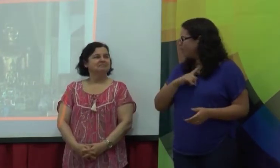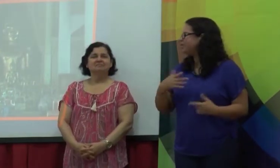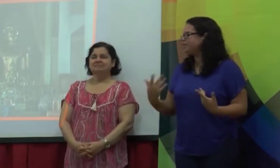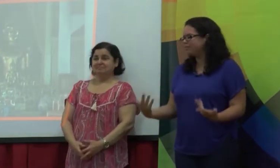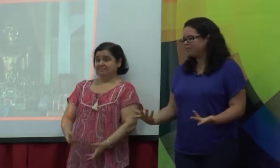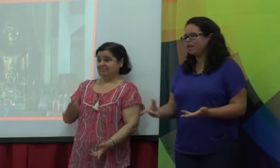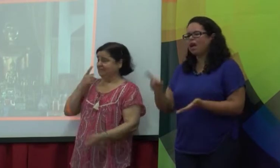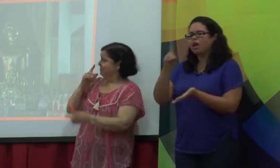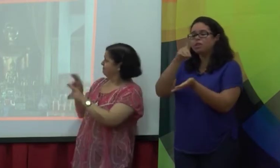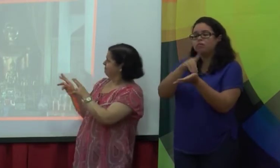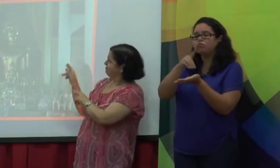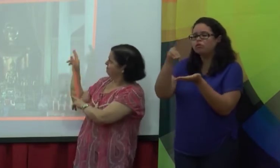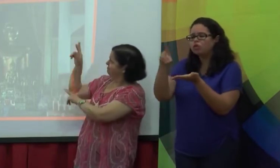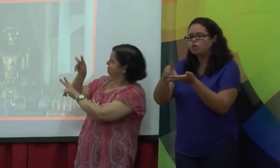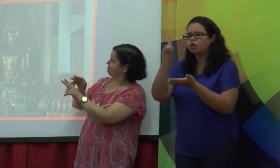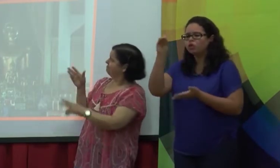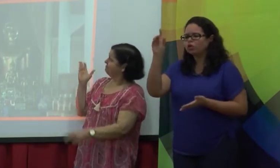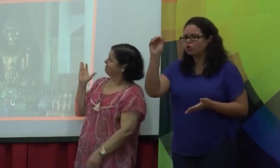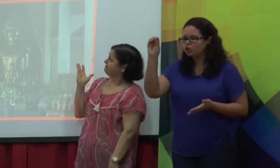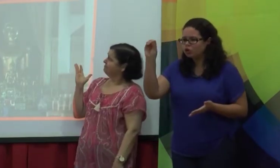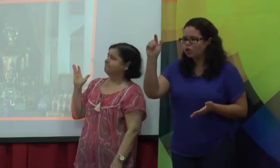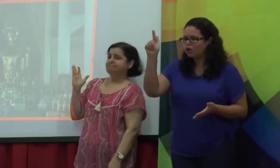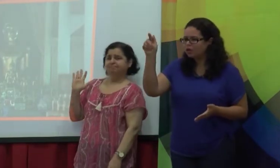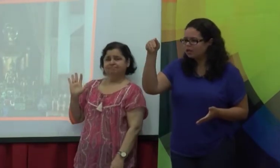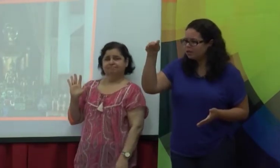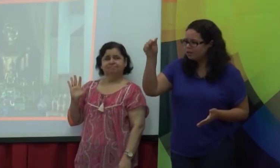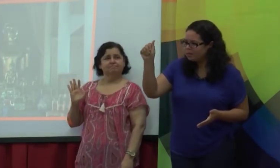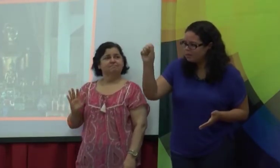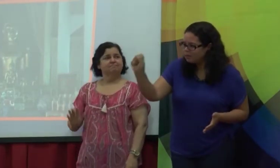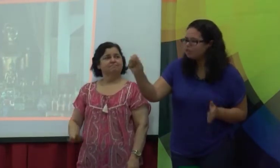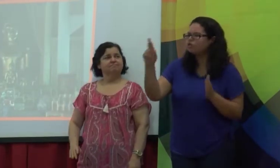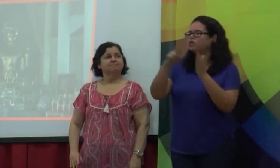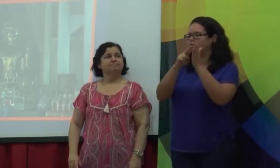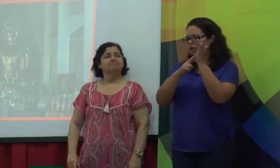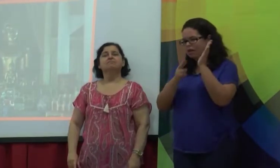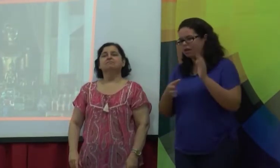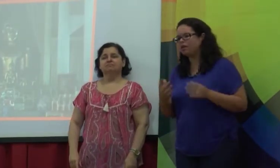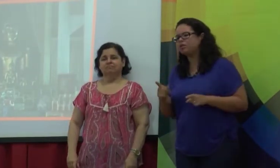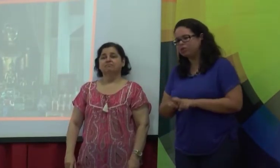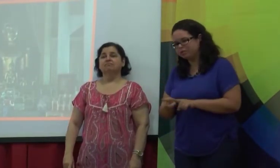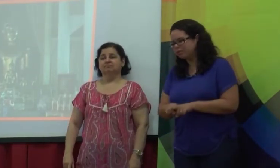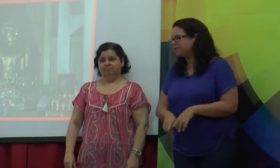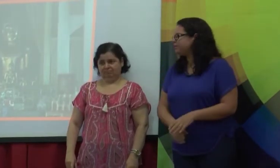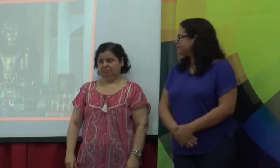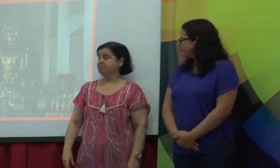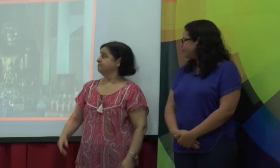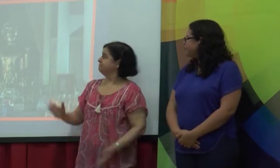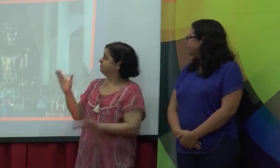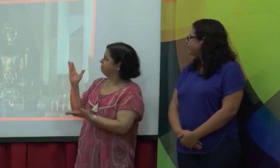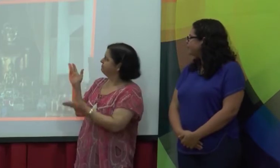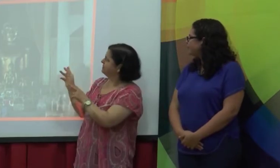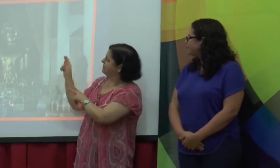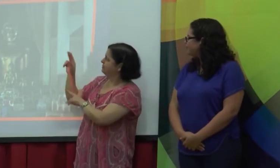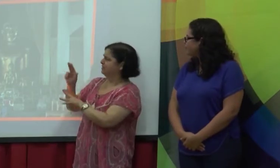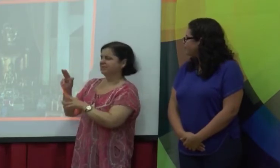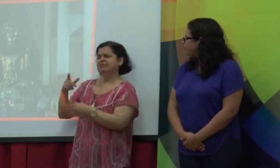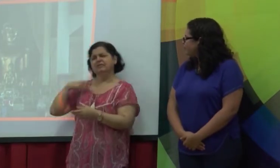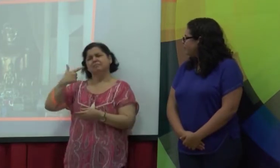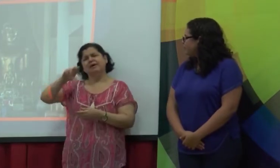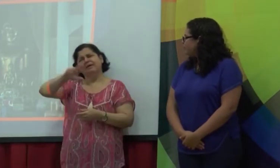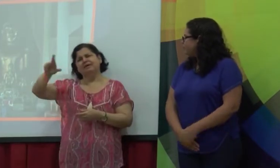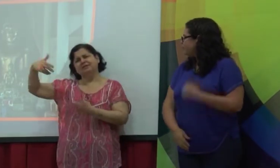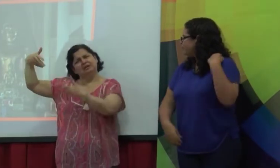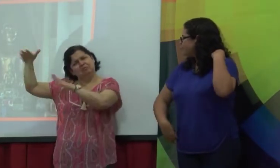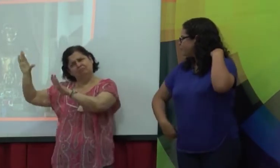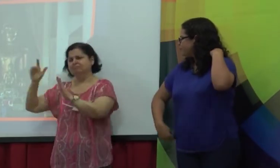que também tem várias imagens, também tem seus dogmas e suas regras.